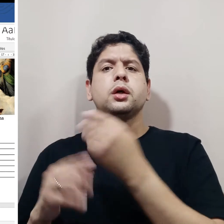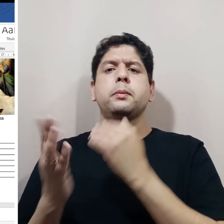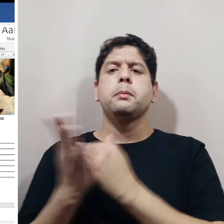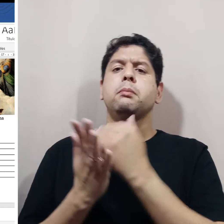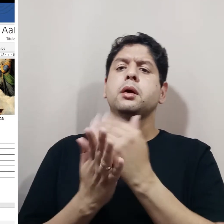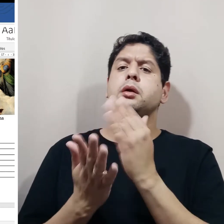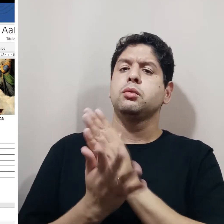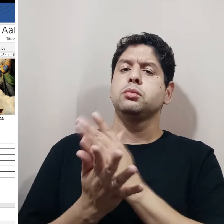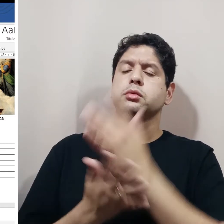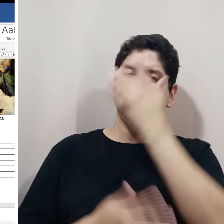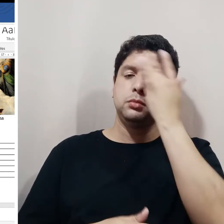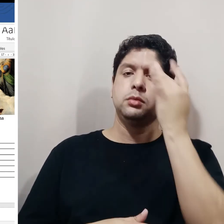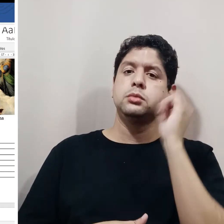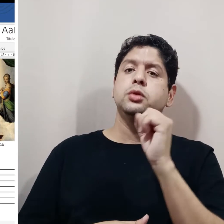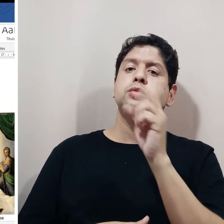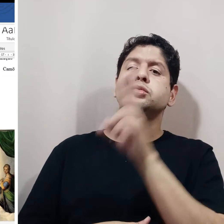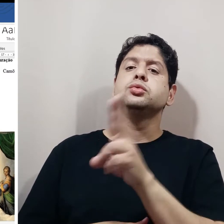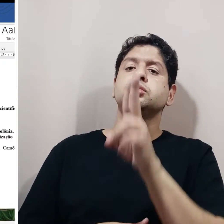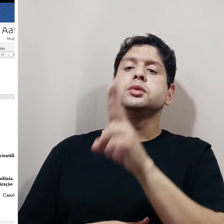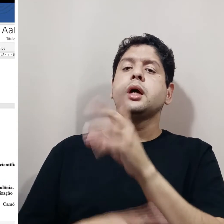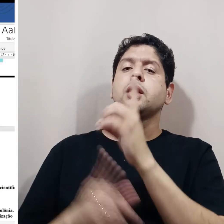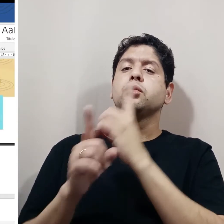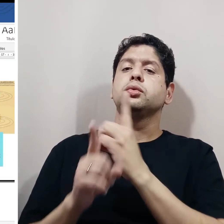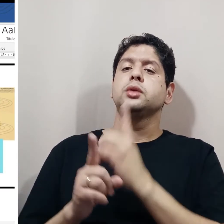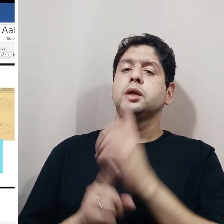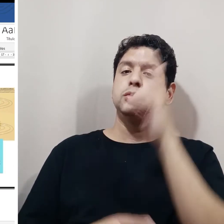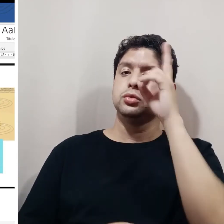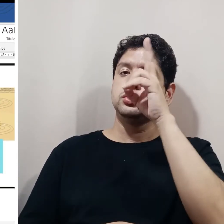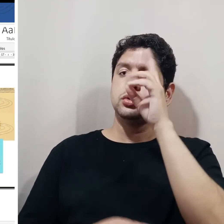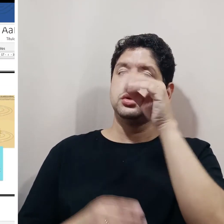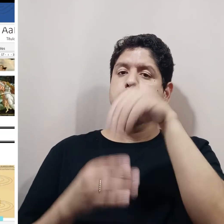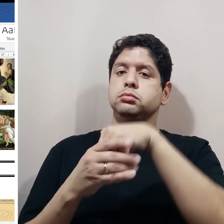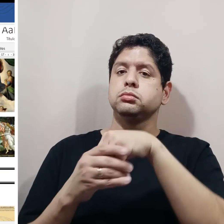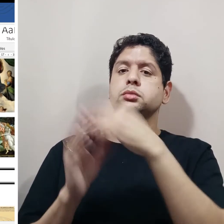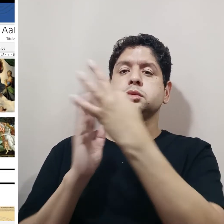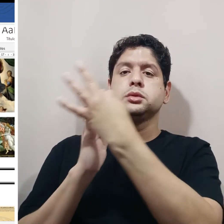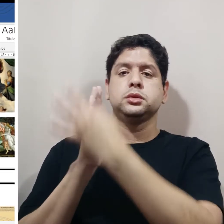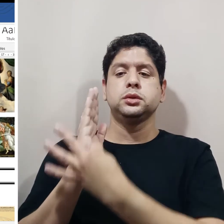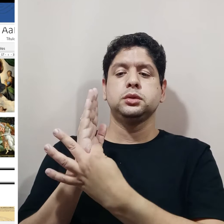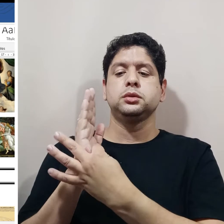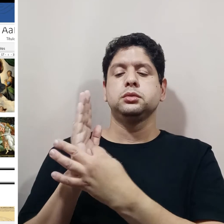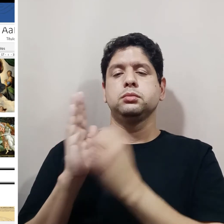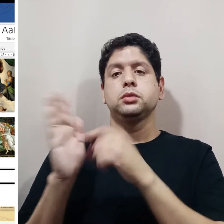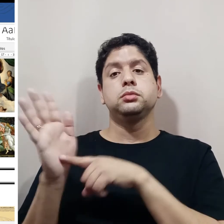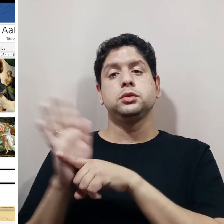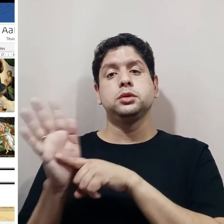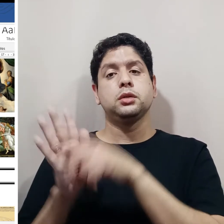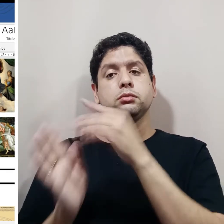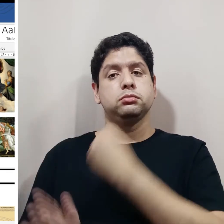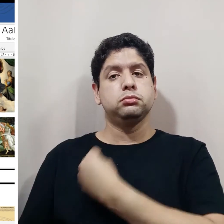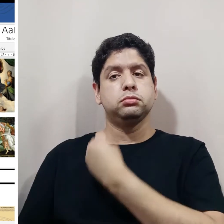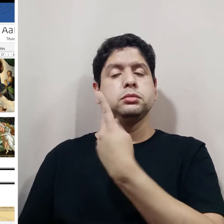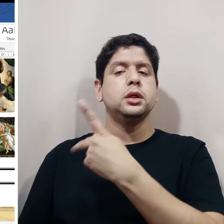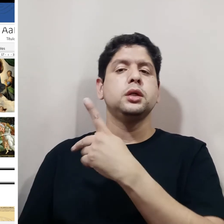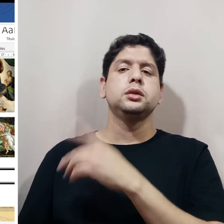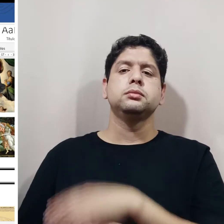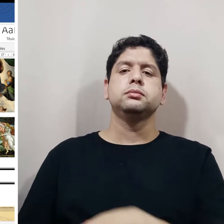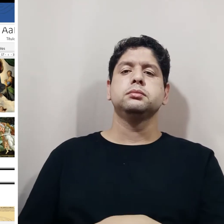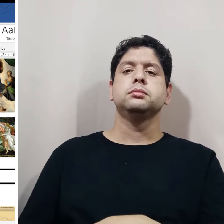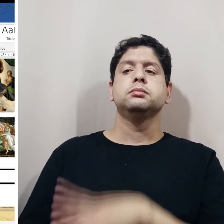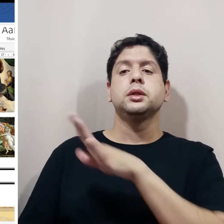algum livro em casa, né? Isso não está no texto, essas informações. Vocês podem até buscar algum dos artistas,